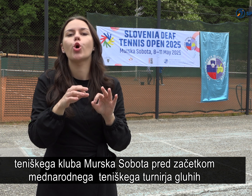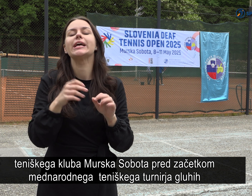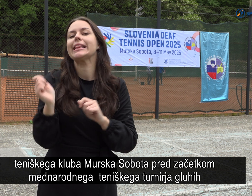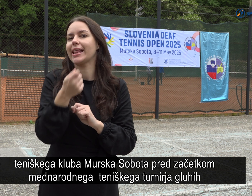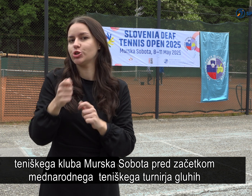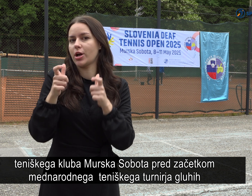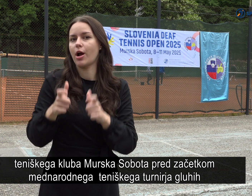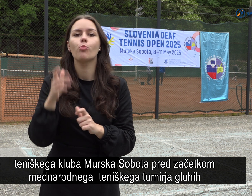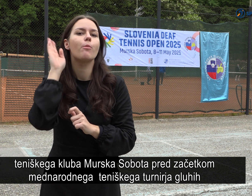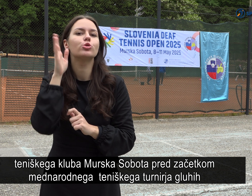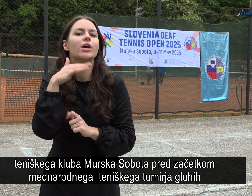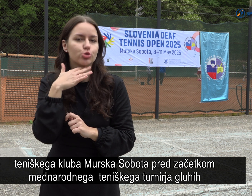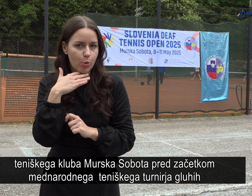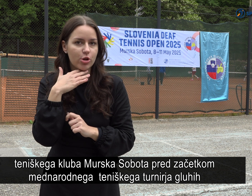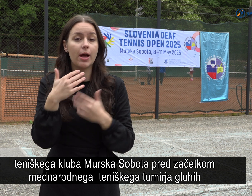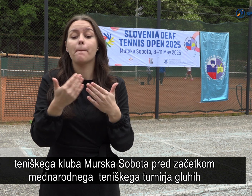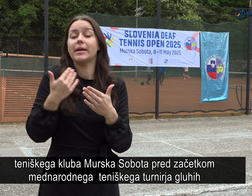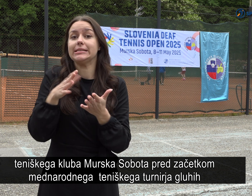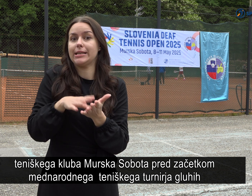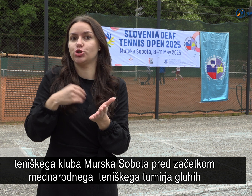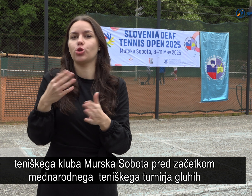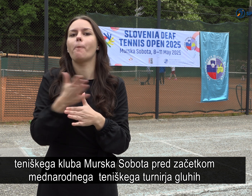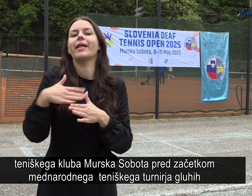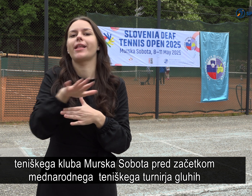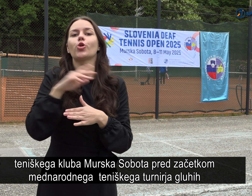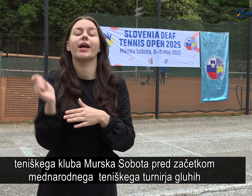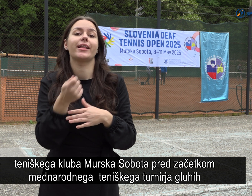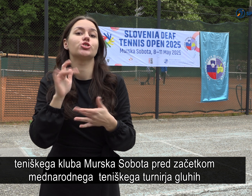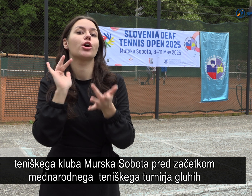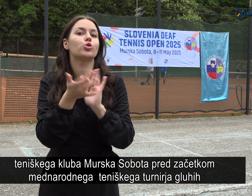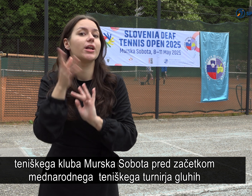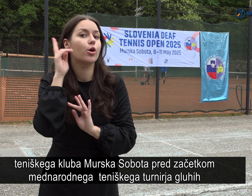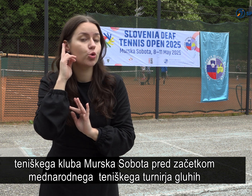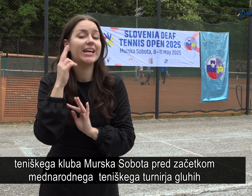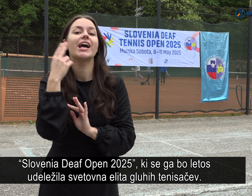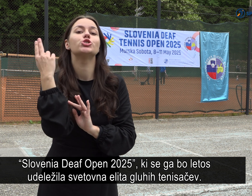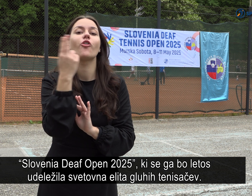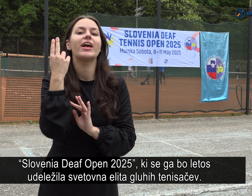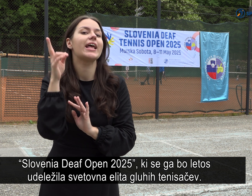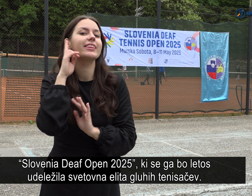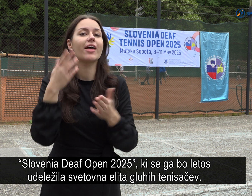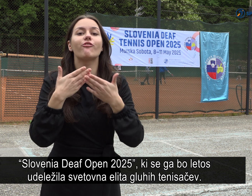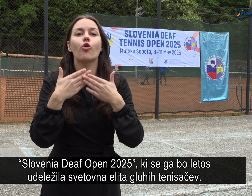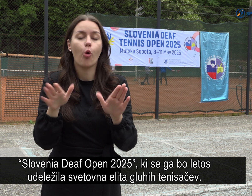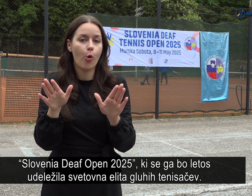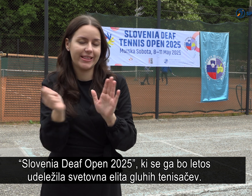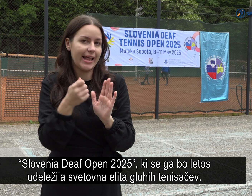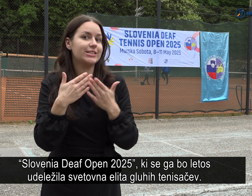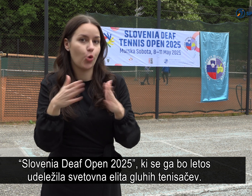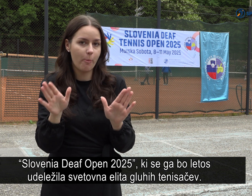kluba Murska Sobota pred začetkom mednarodnega teniškega turnirja gluhih Slovenija Deaf